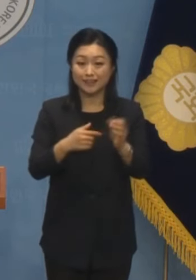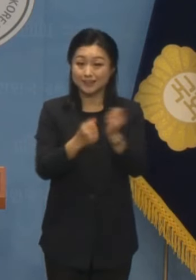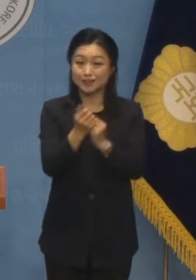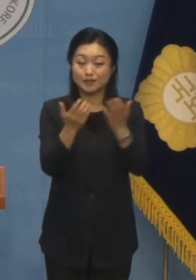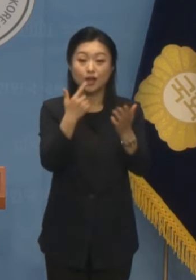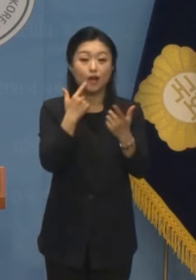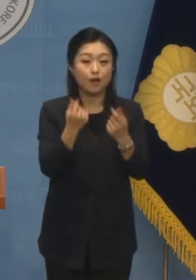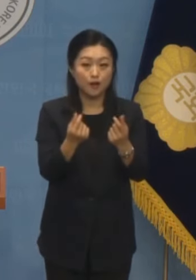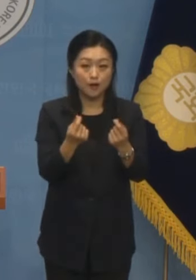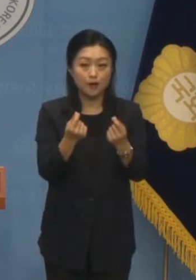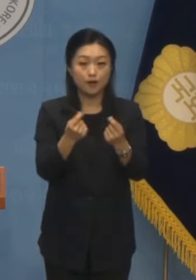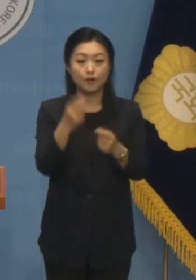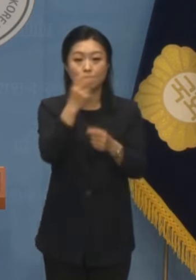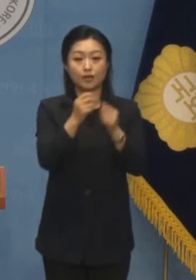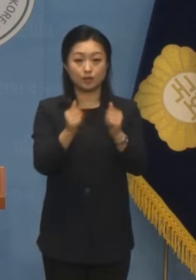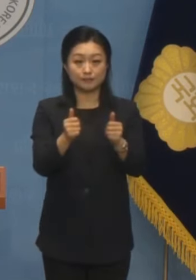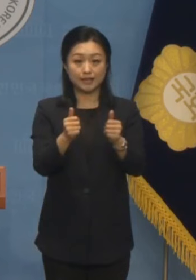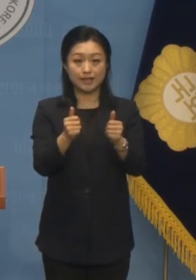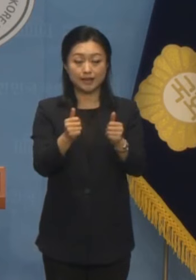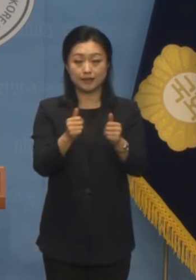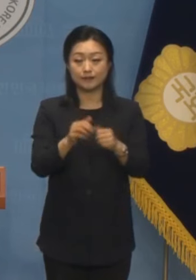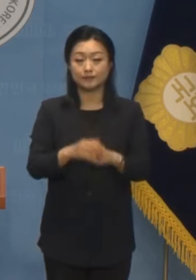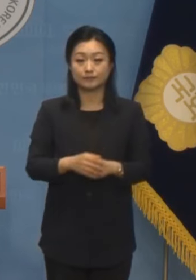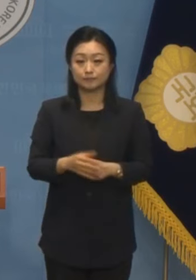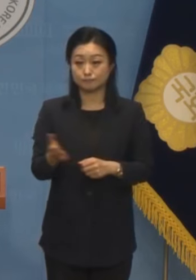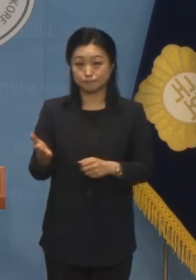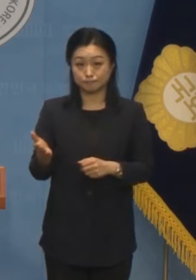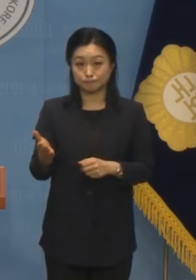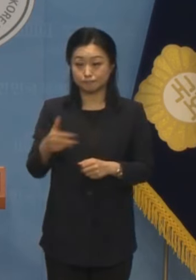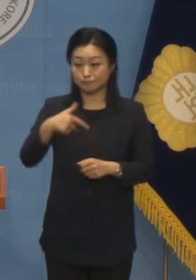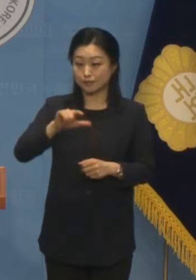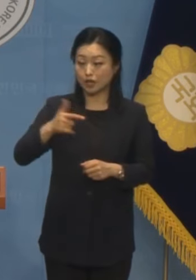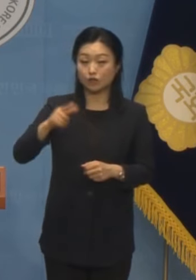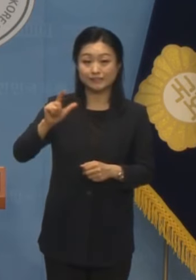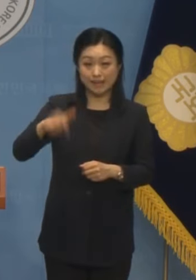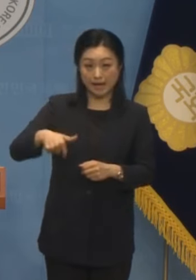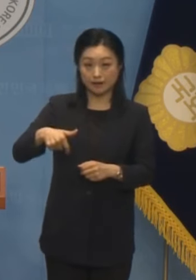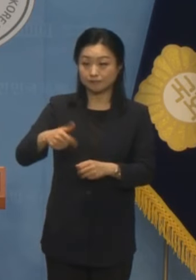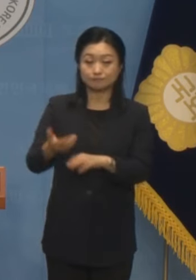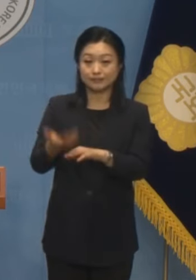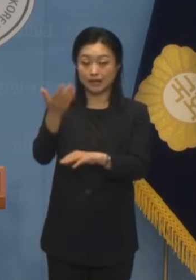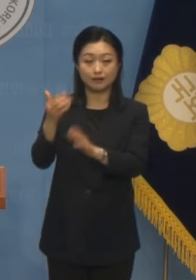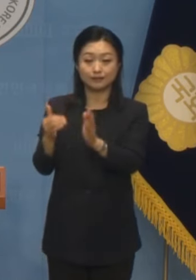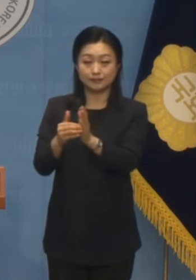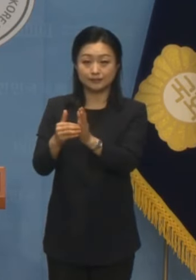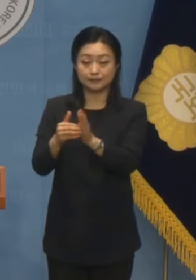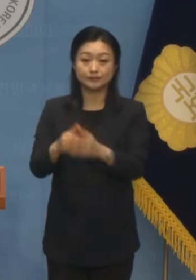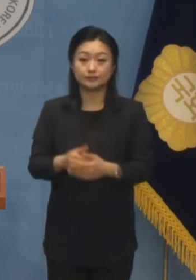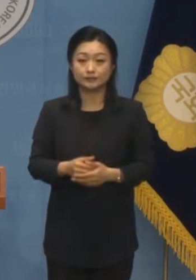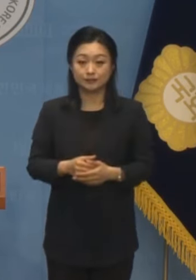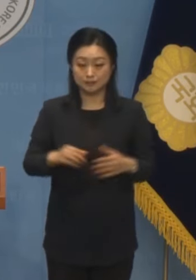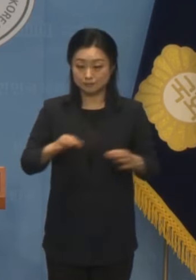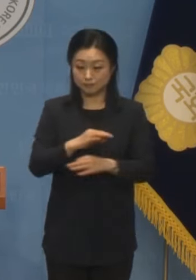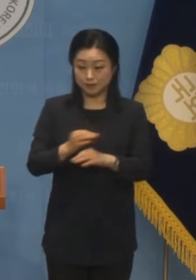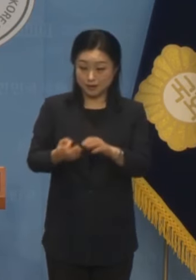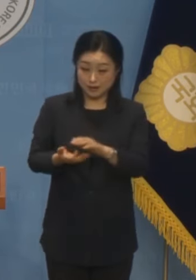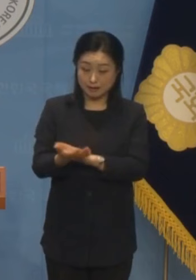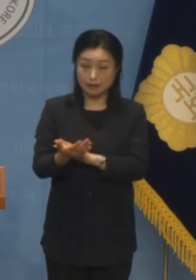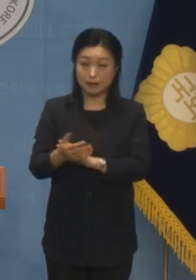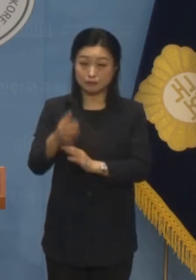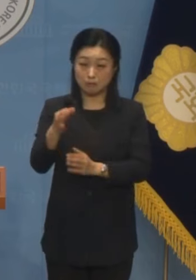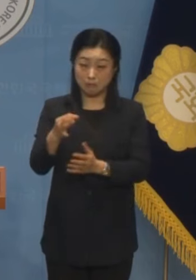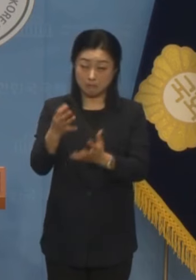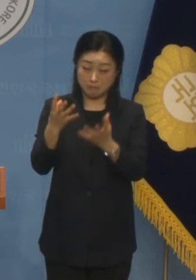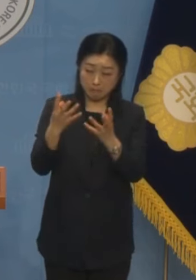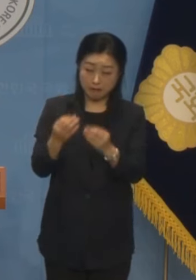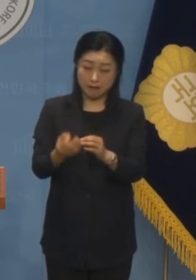바와 같이 검찰의 경우에는 그냥 견책 이상으로만 되어 있습니다. 그래서 부정청탁이 아무리